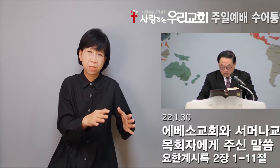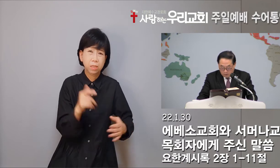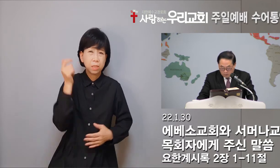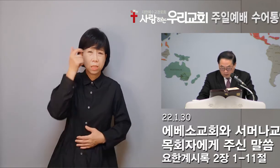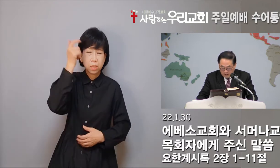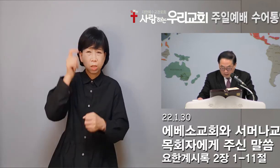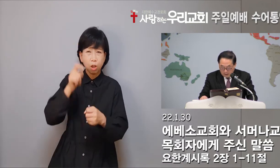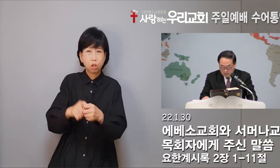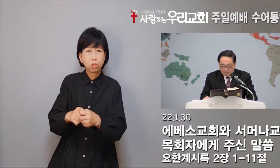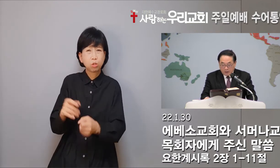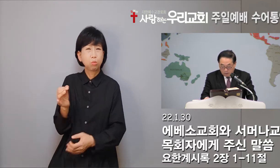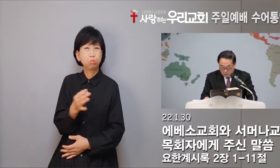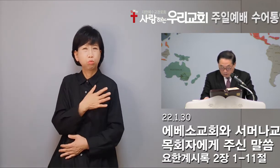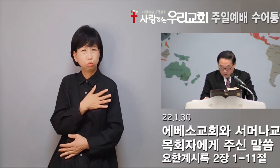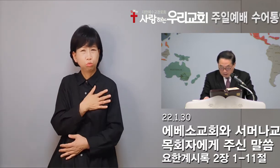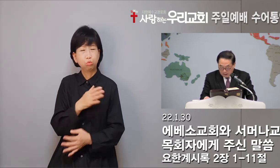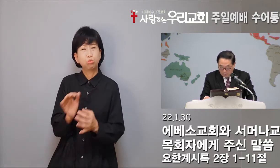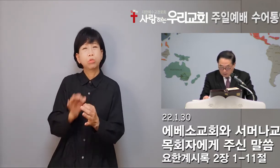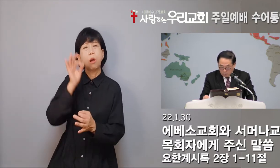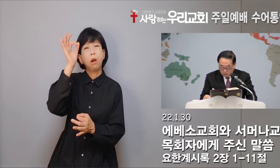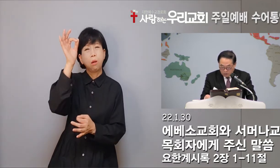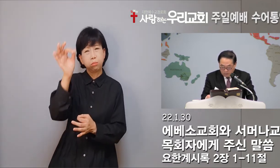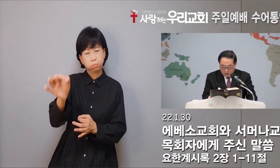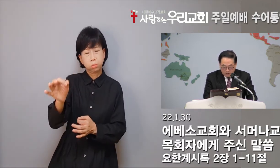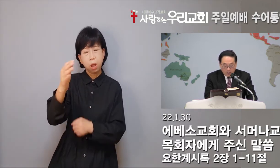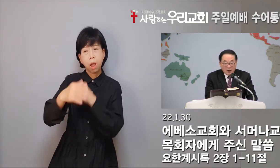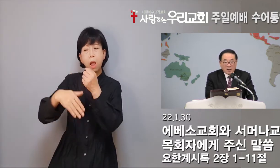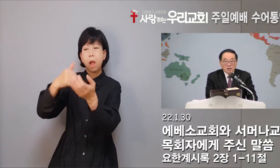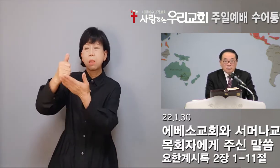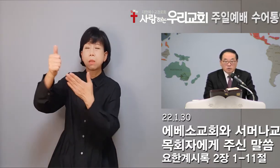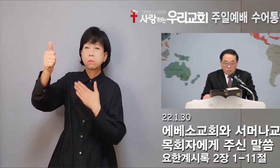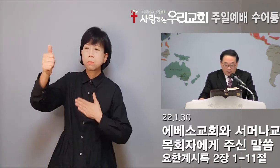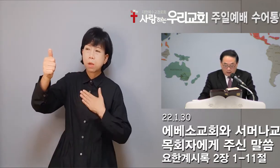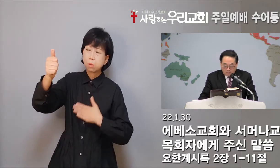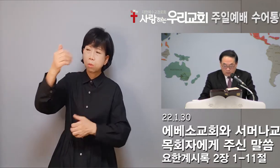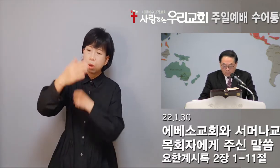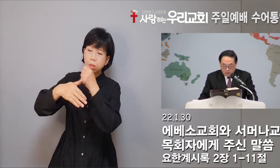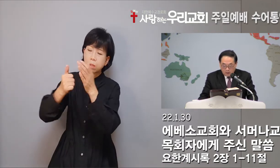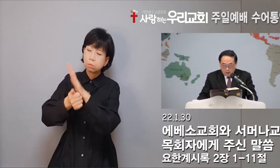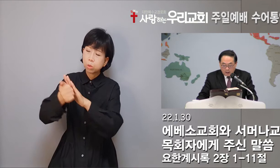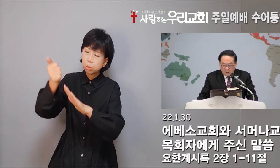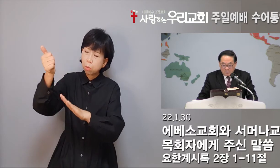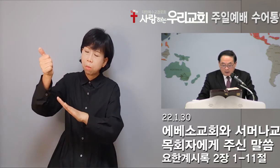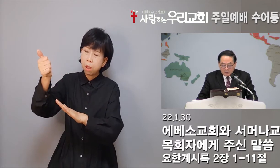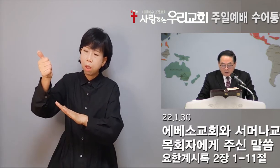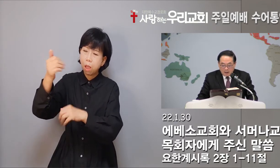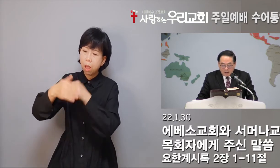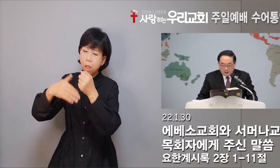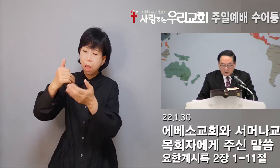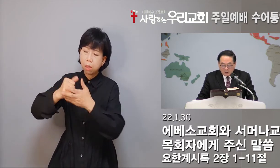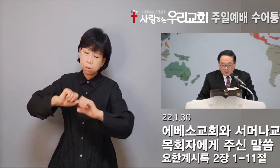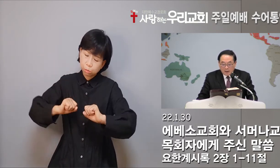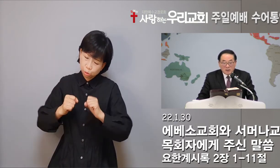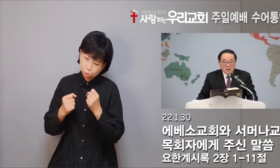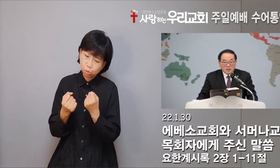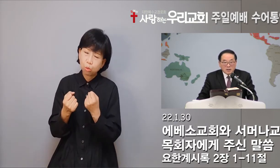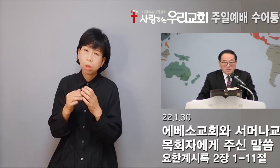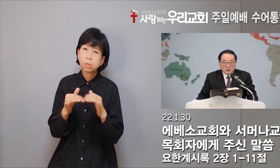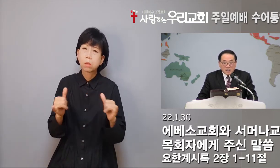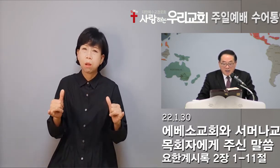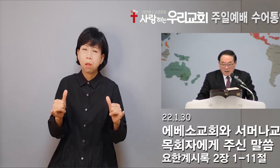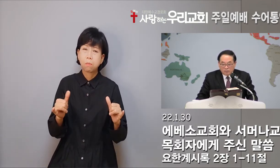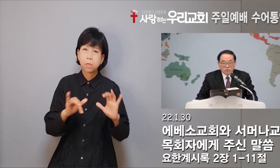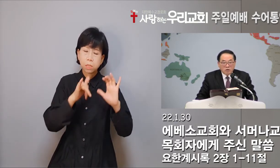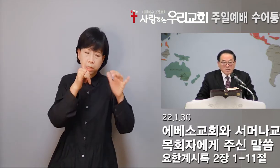하나님을 알고 하나님을 믿고 하나님과 교통하며 하나님을 소망하고 하나님의 뜻만 행하는 자는 이